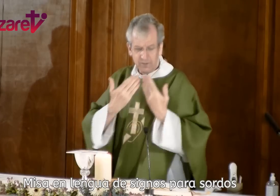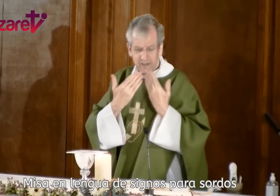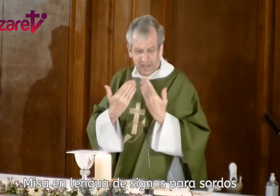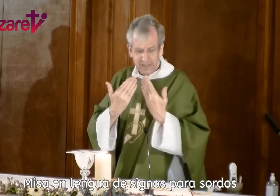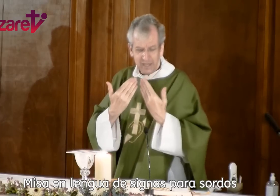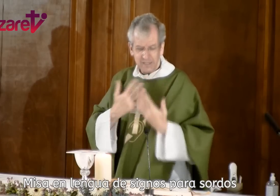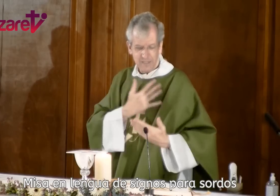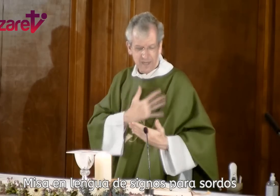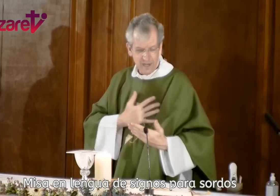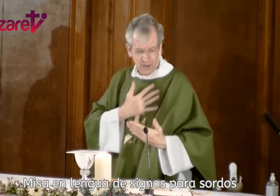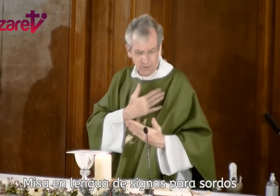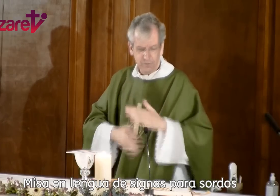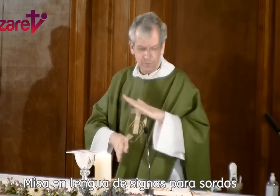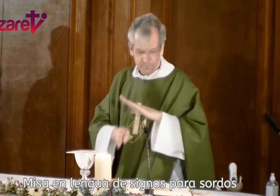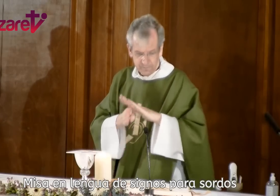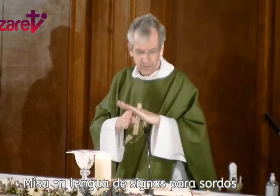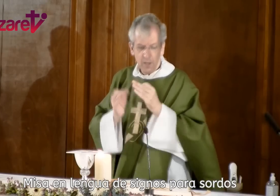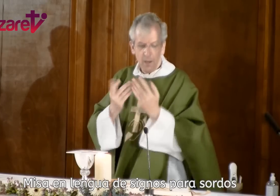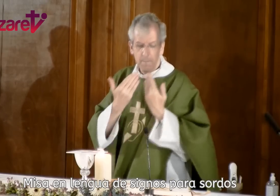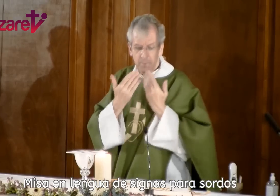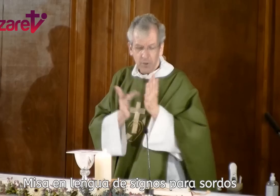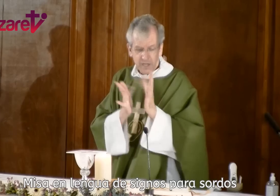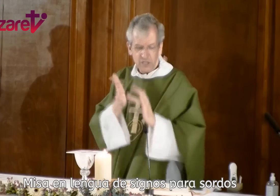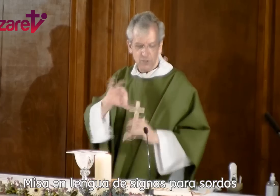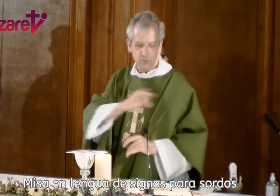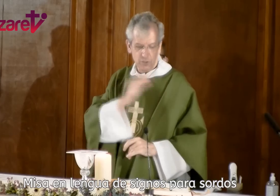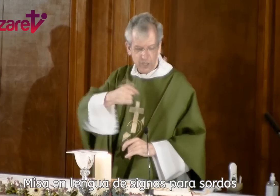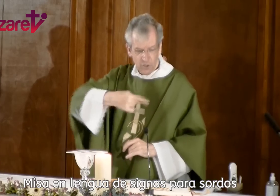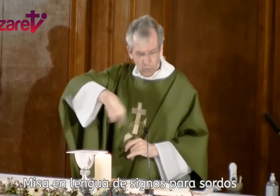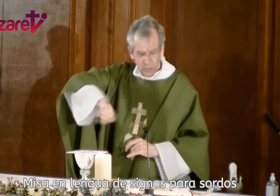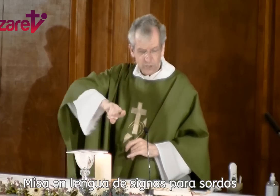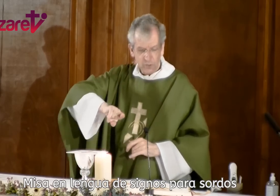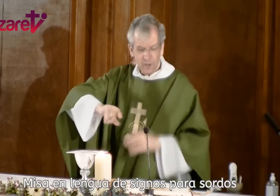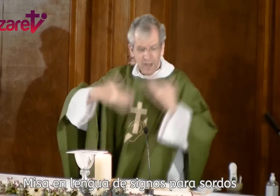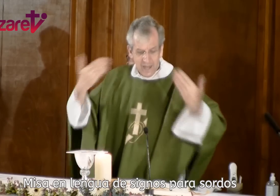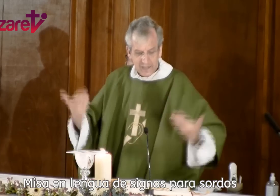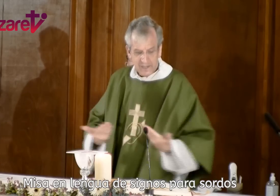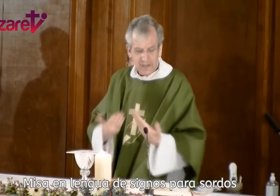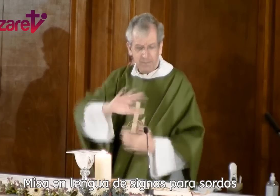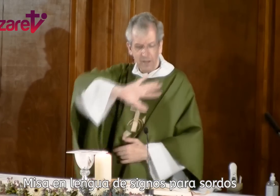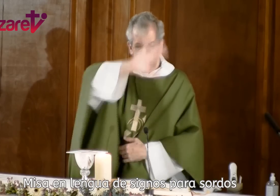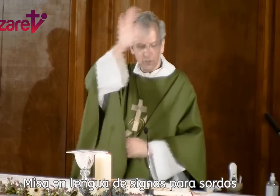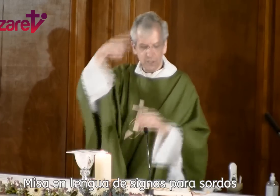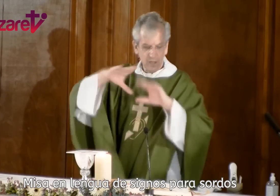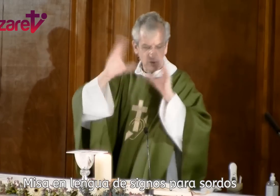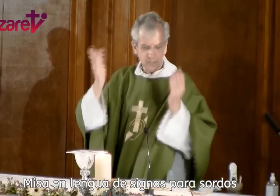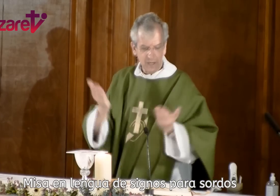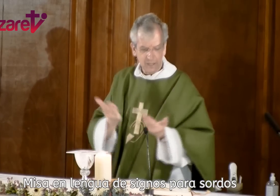de gracias en el gozo. Por Cristo, Señor nuestro, a quien alaban los cielos y la